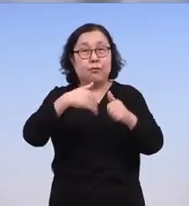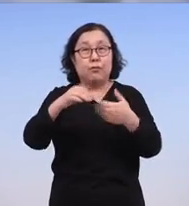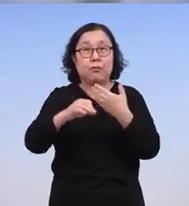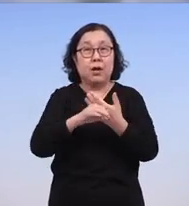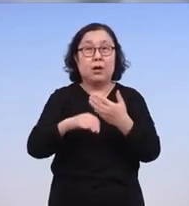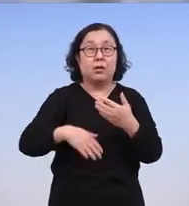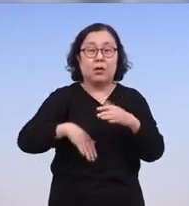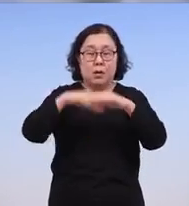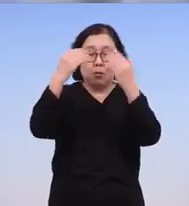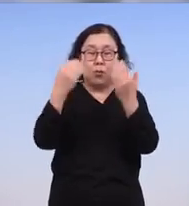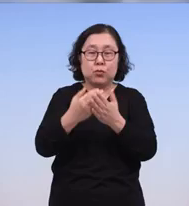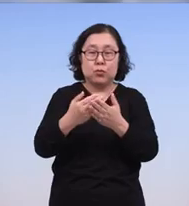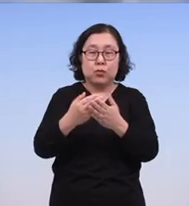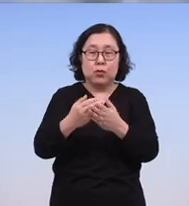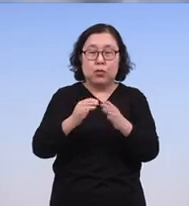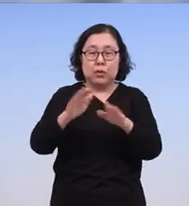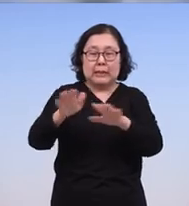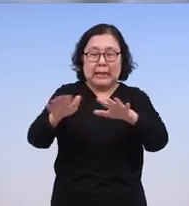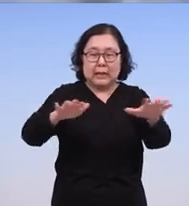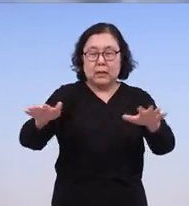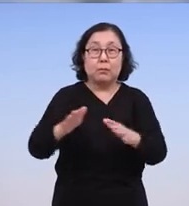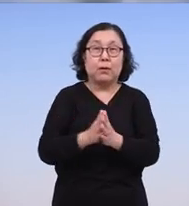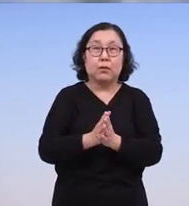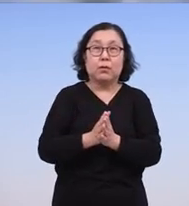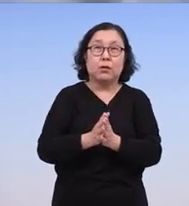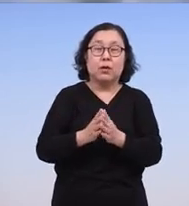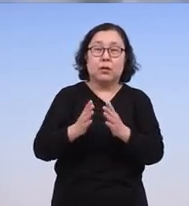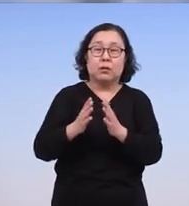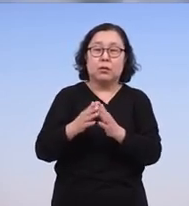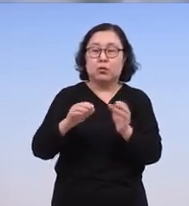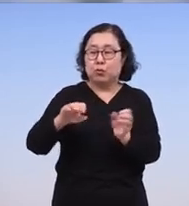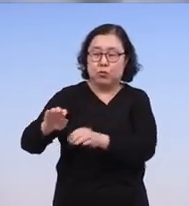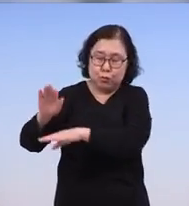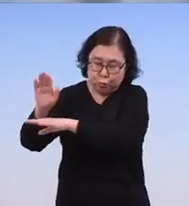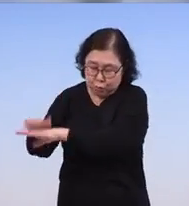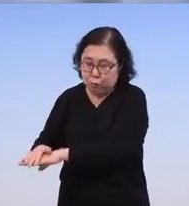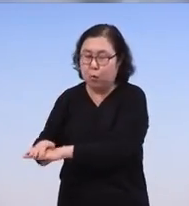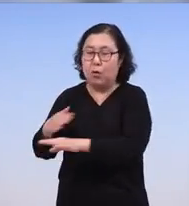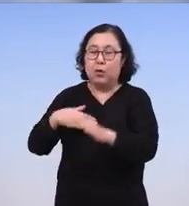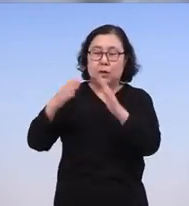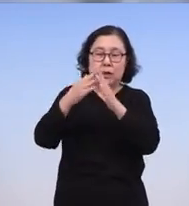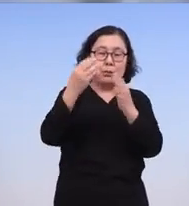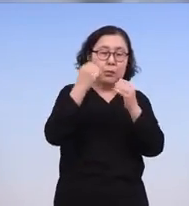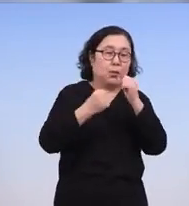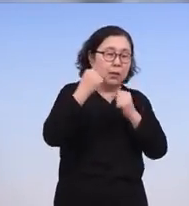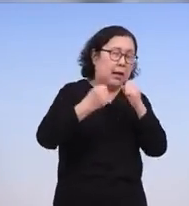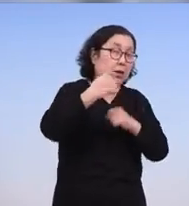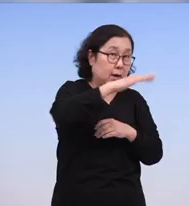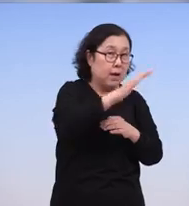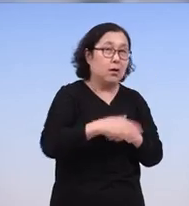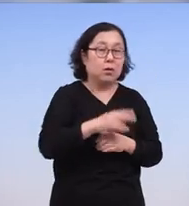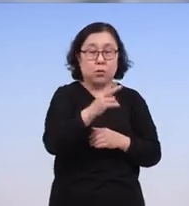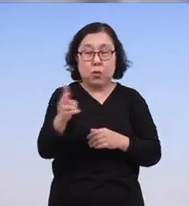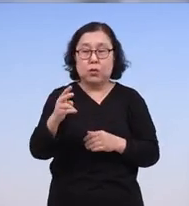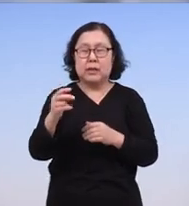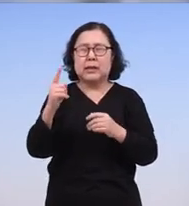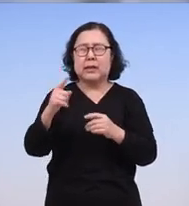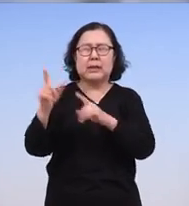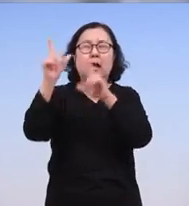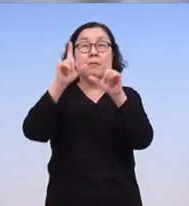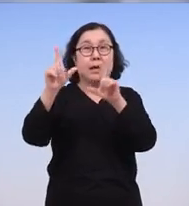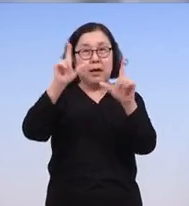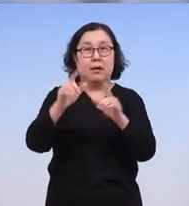뭐 땅이고 뭐고 뭐 등기도 안 된 거 뭐 다 그냥 발로 서서 꺾고 막 집으로 달려가는 그게 이 요즘에요 이게 인생이다.